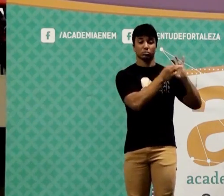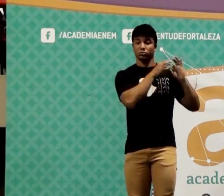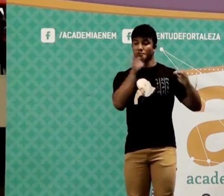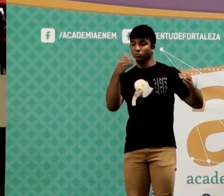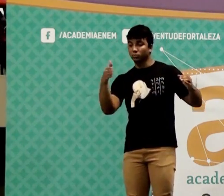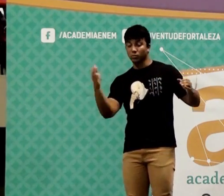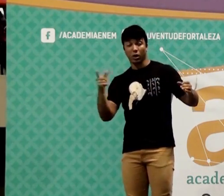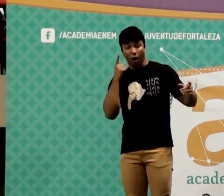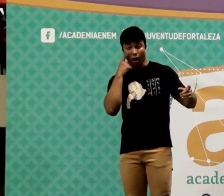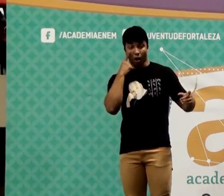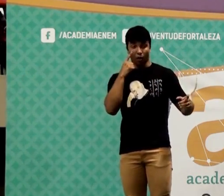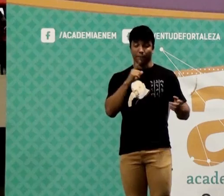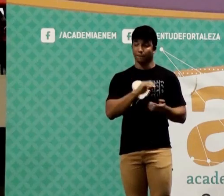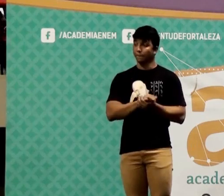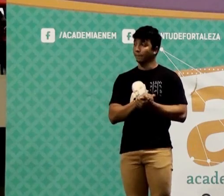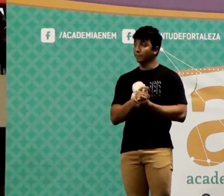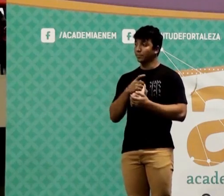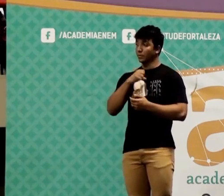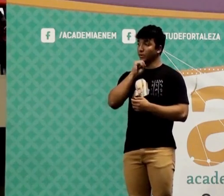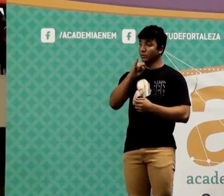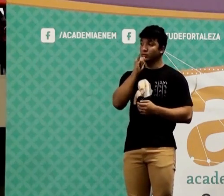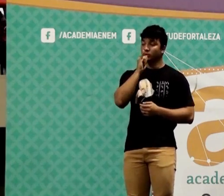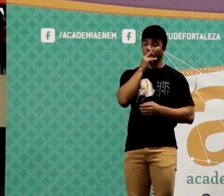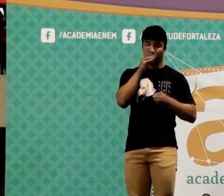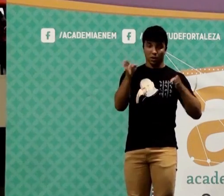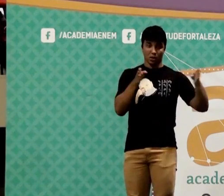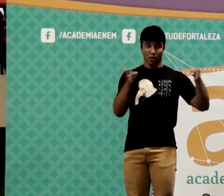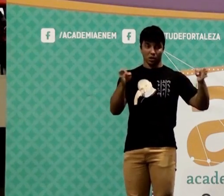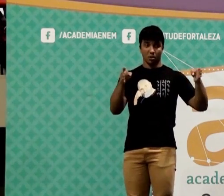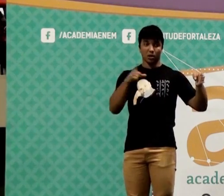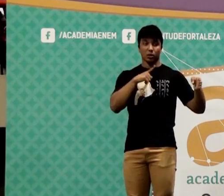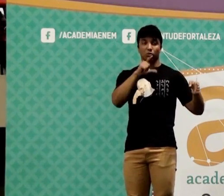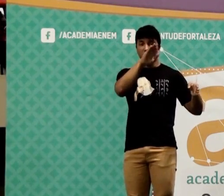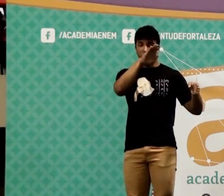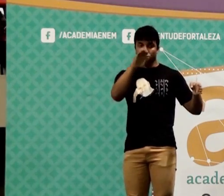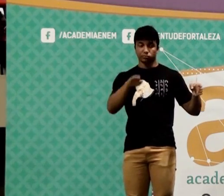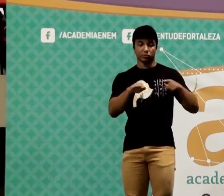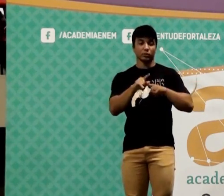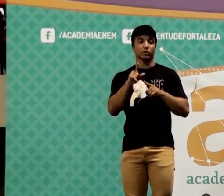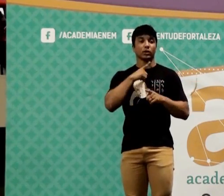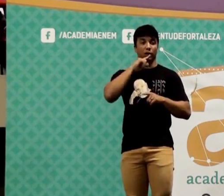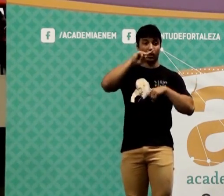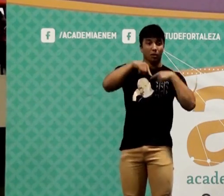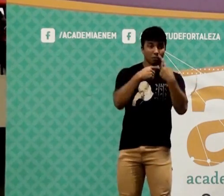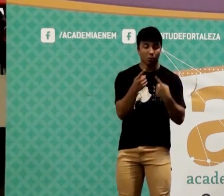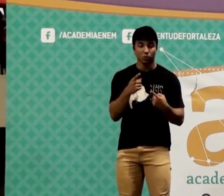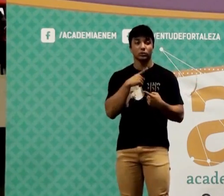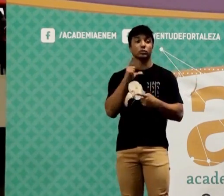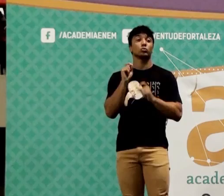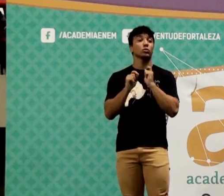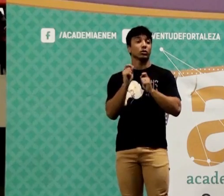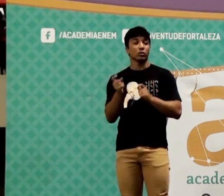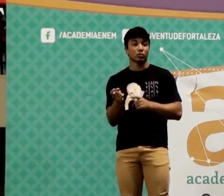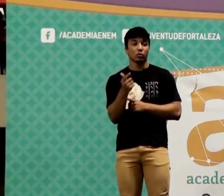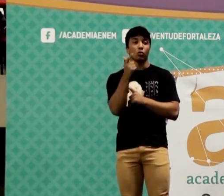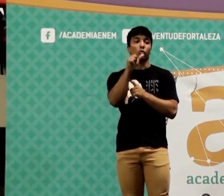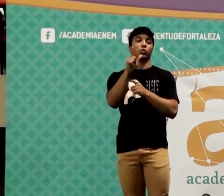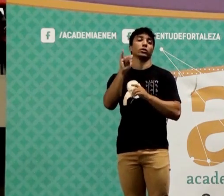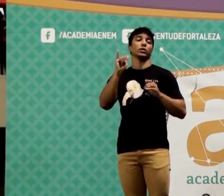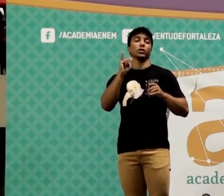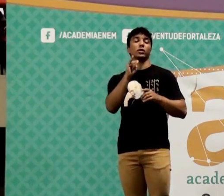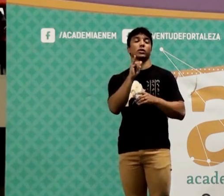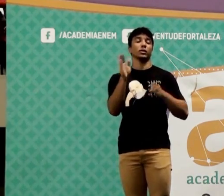ó. Quatman. A Idade Média, essa questão, sempre as pessoas têm dificuldade de